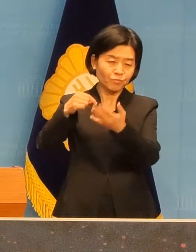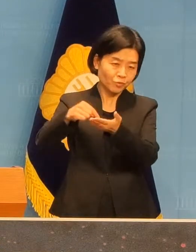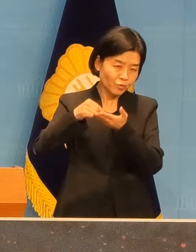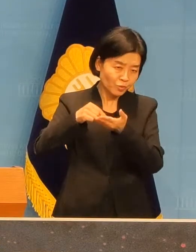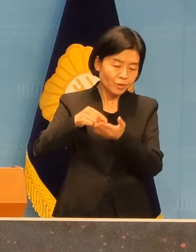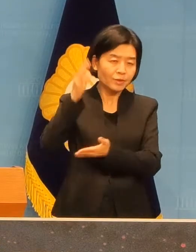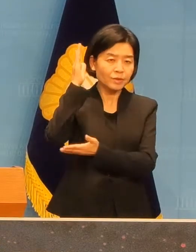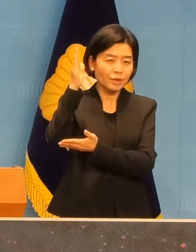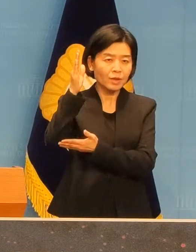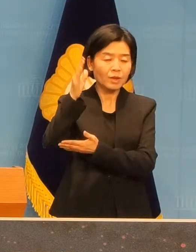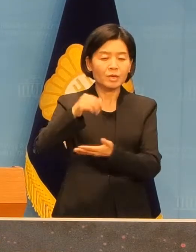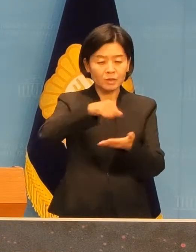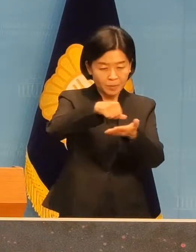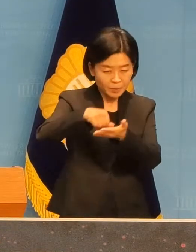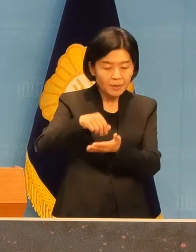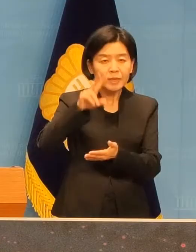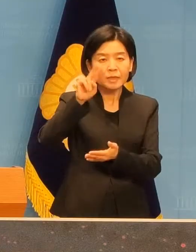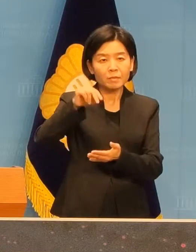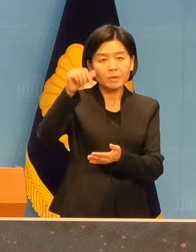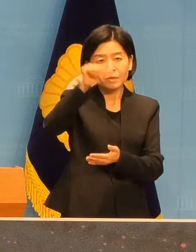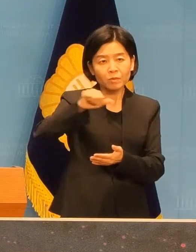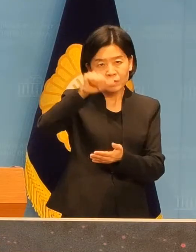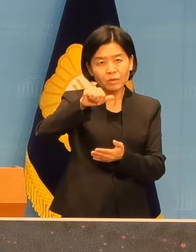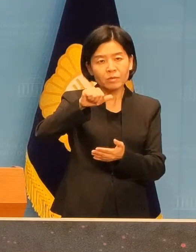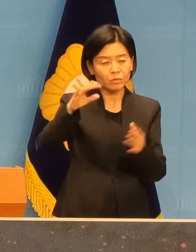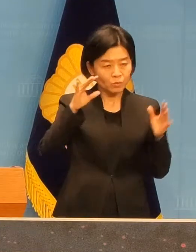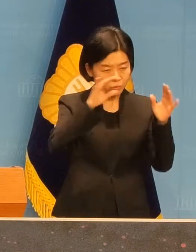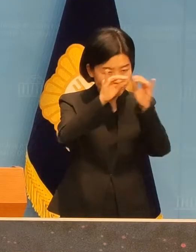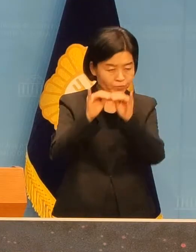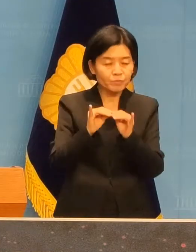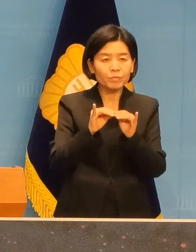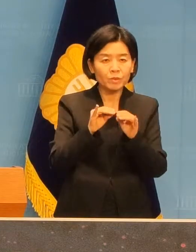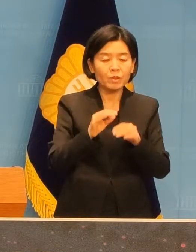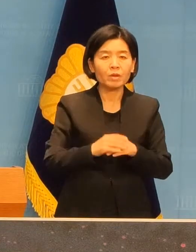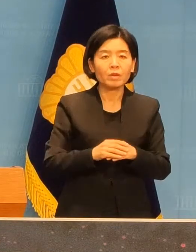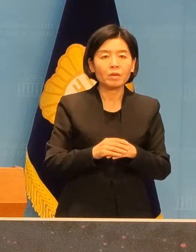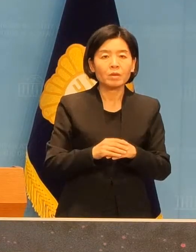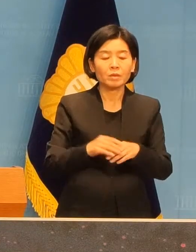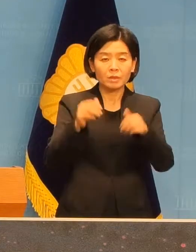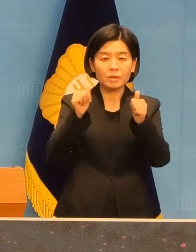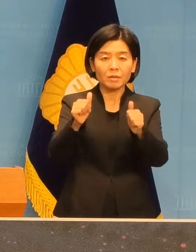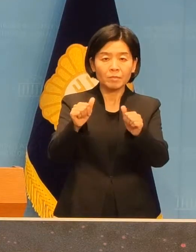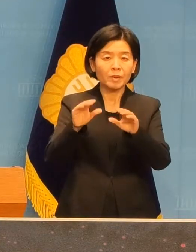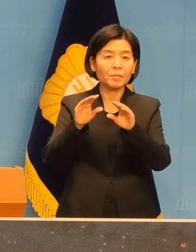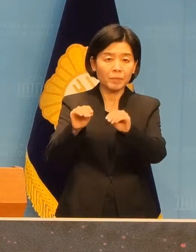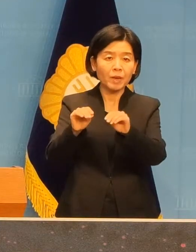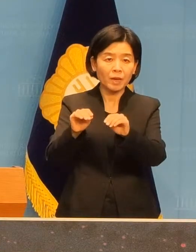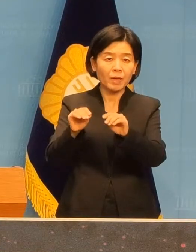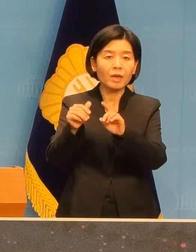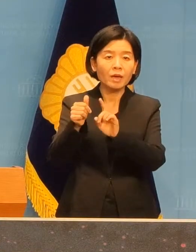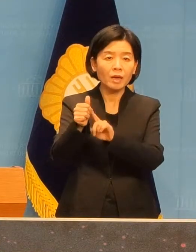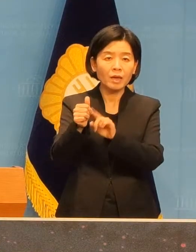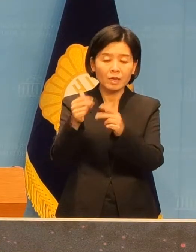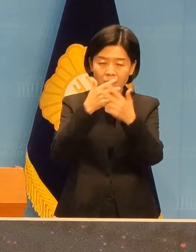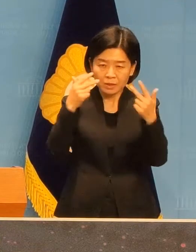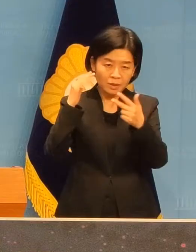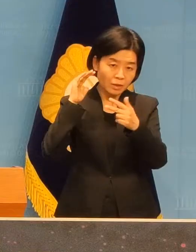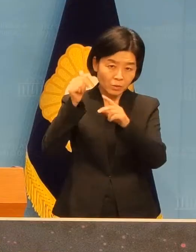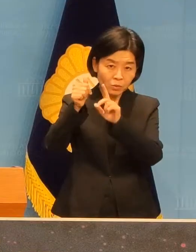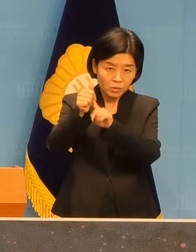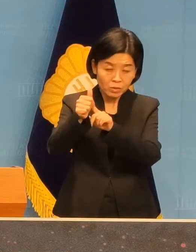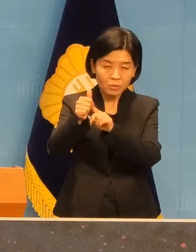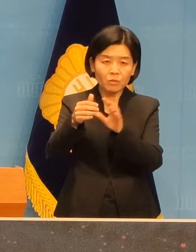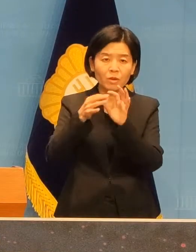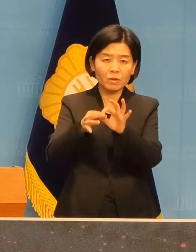5천여 명가량의 국민들이 이미 동참하고 있습니다. 멈춰진 이재명 대통령